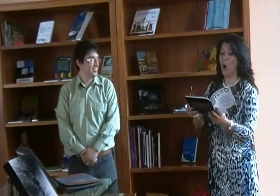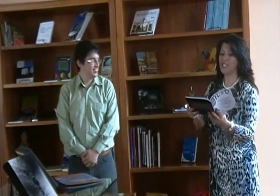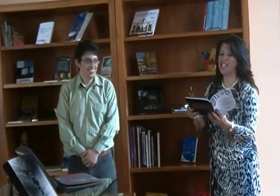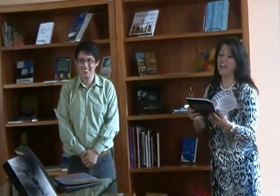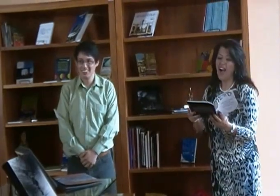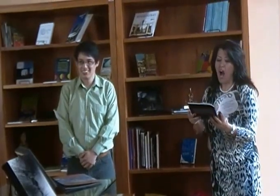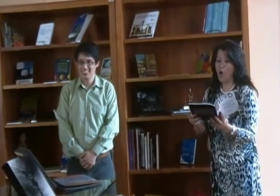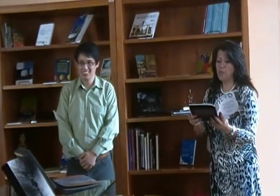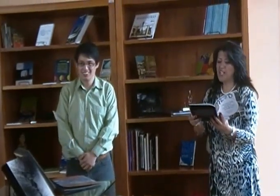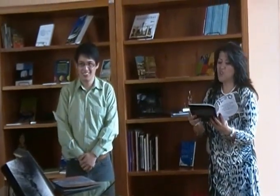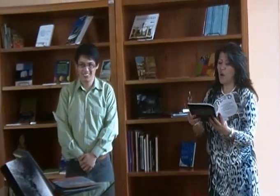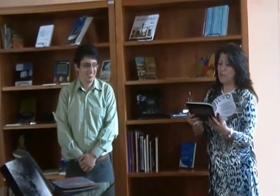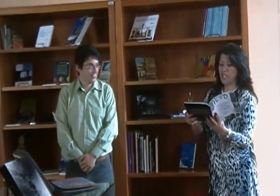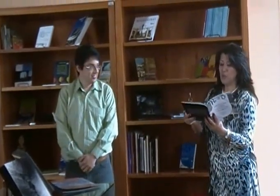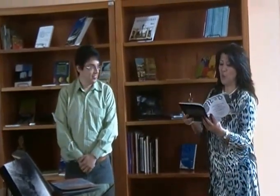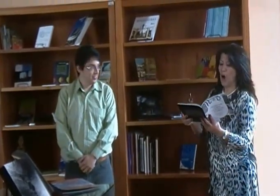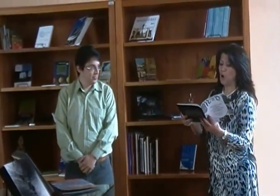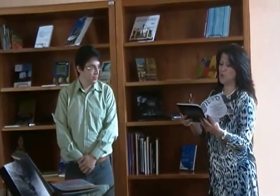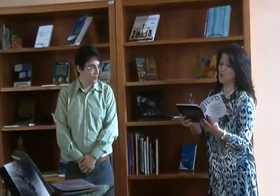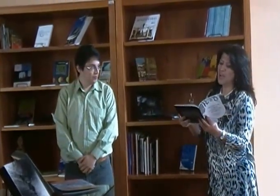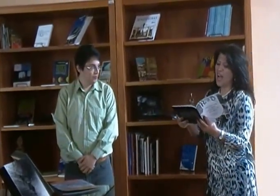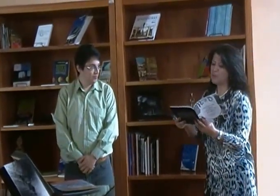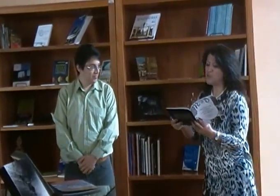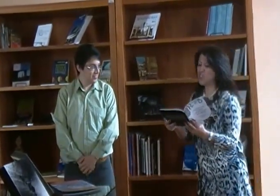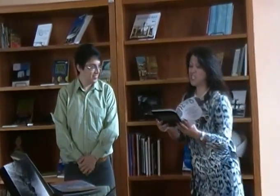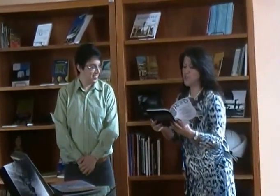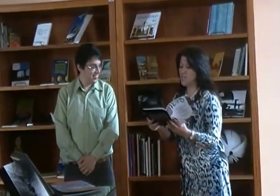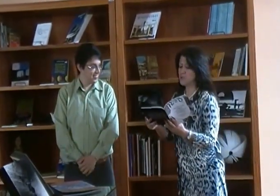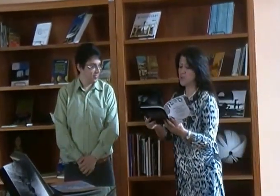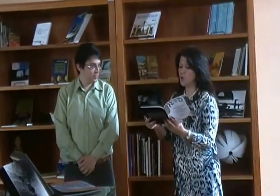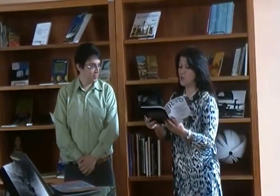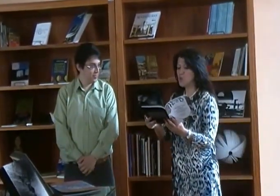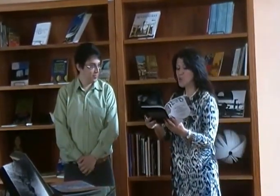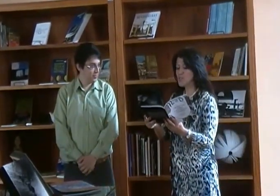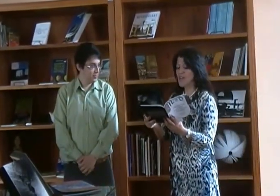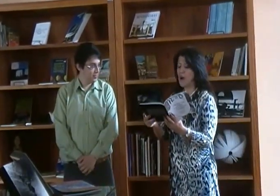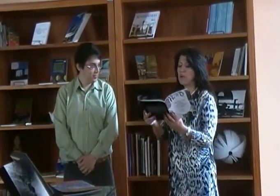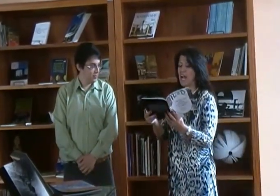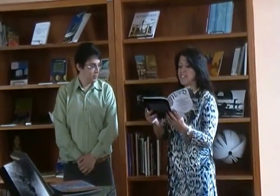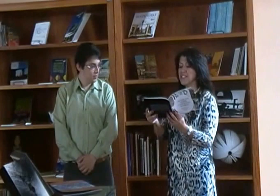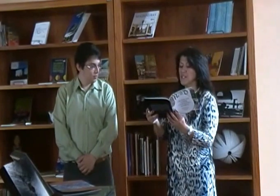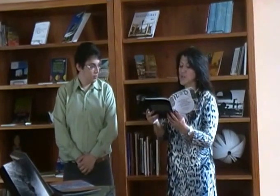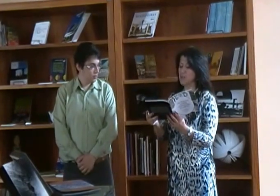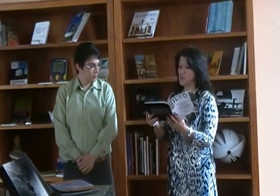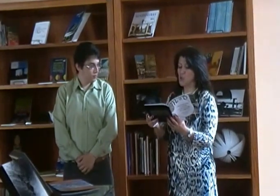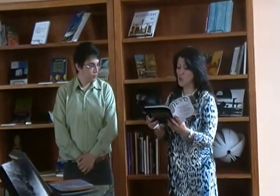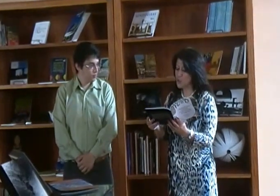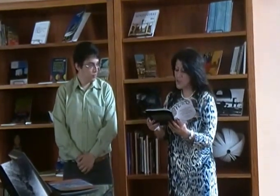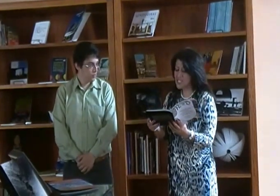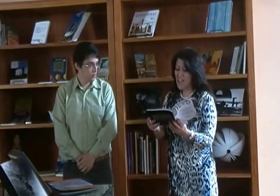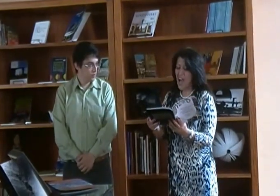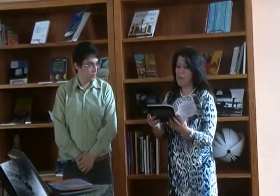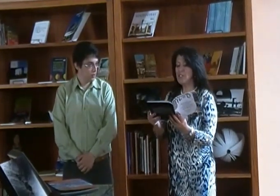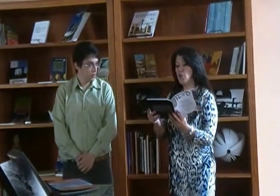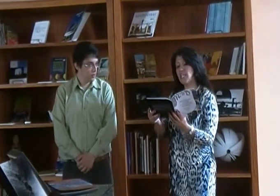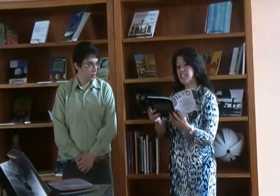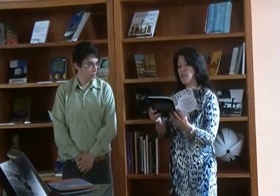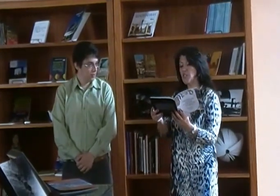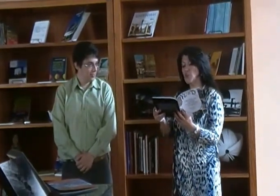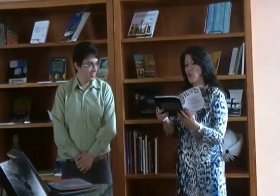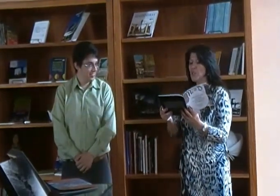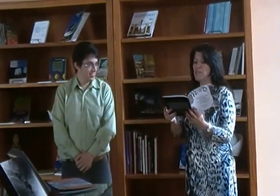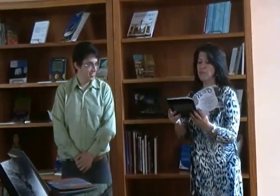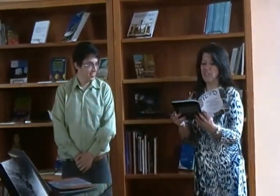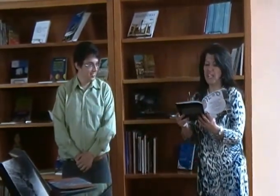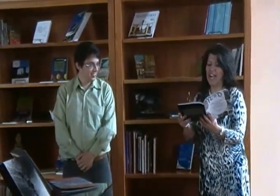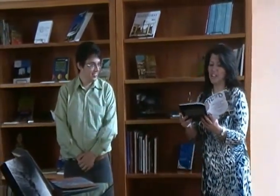Alma amorosa, almeja o abrigo do alto, abdica dos absolutos, abraça seus absurdos, abandona